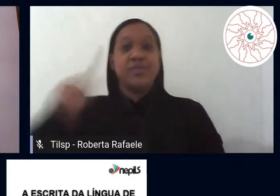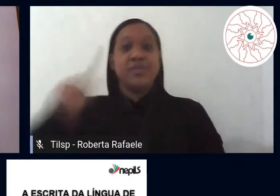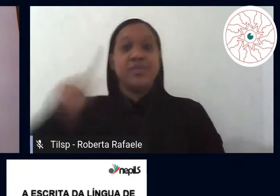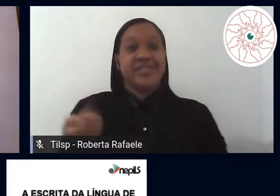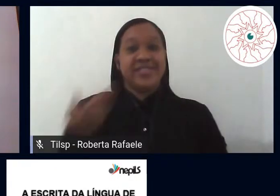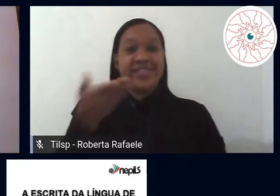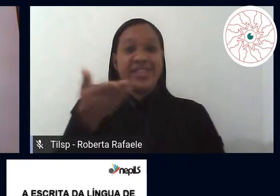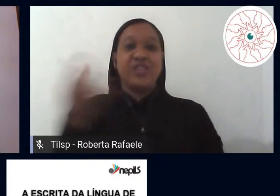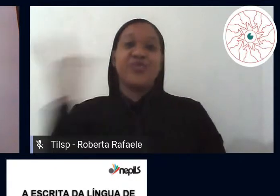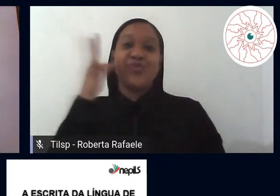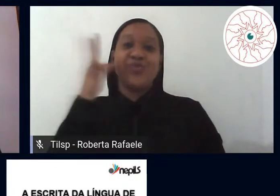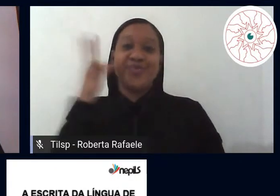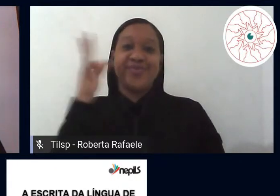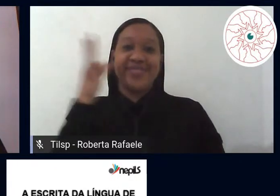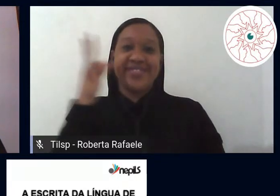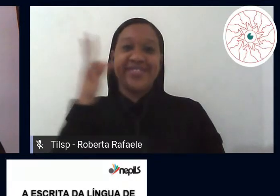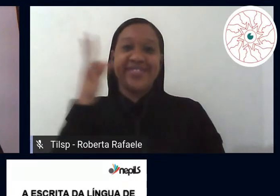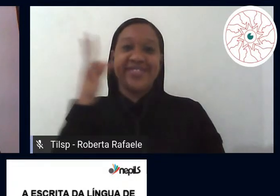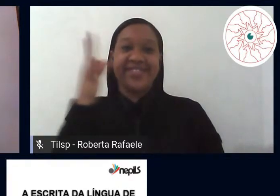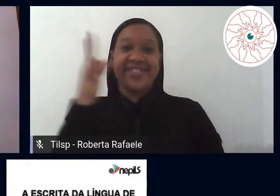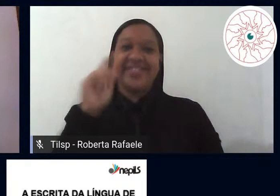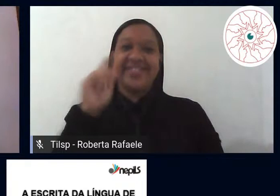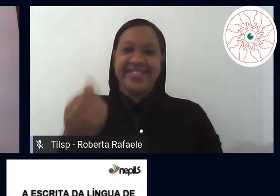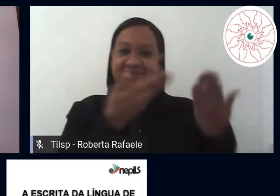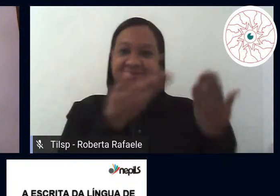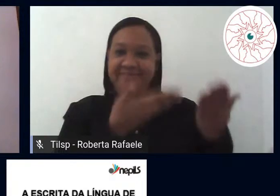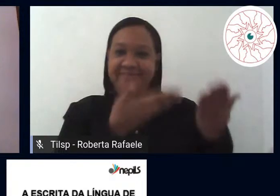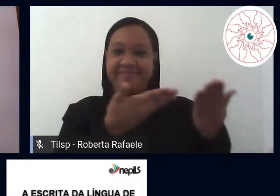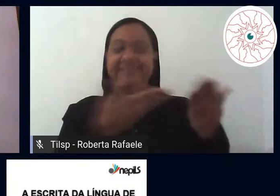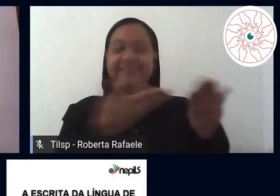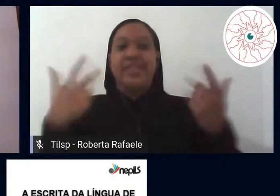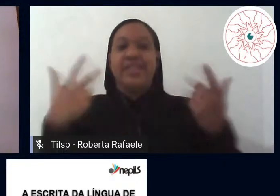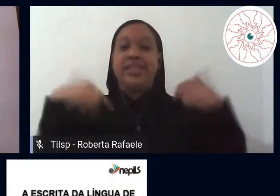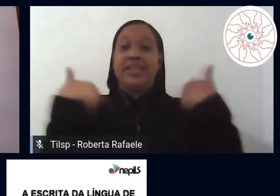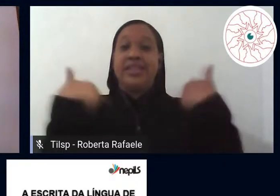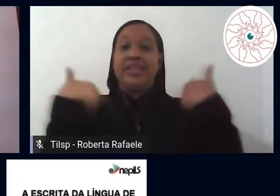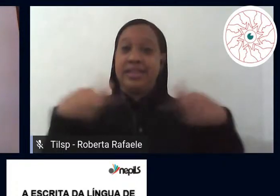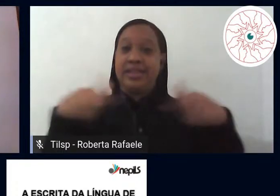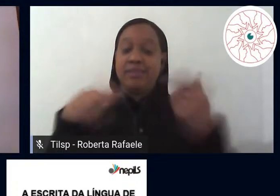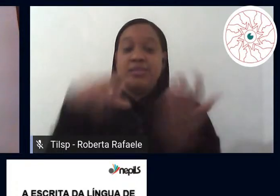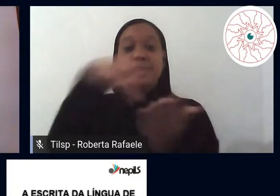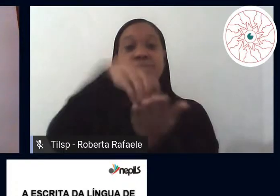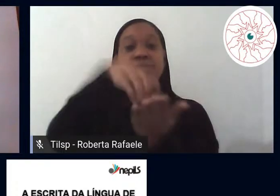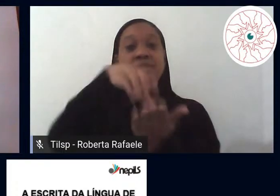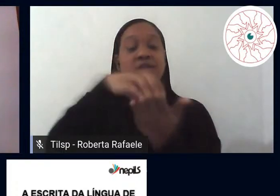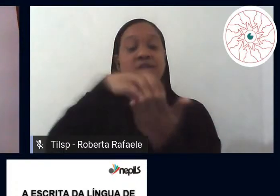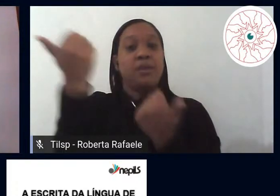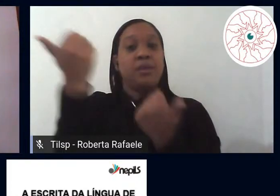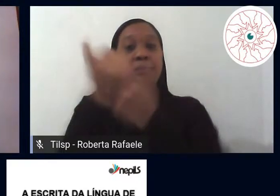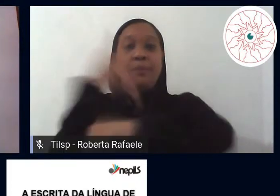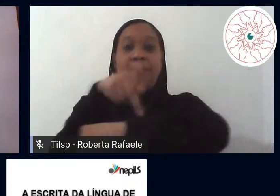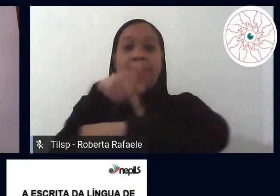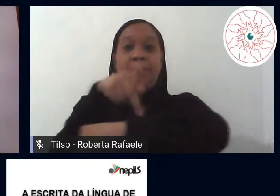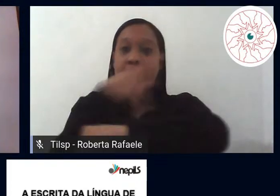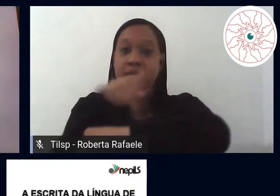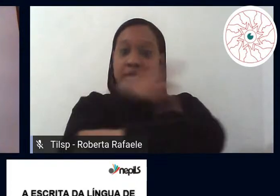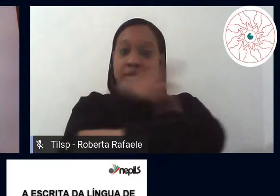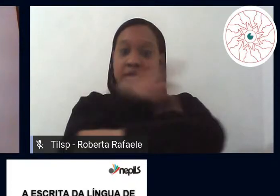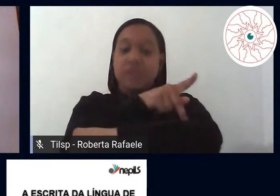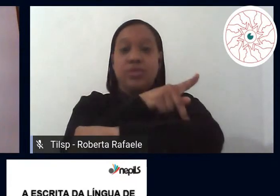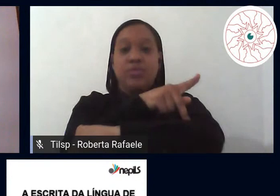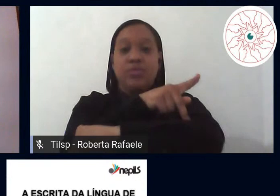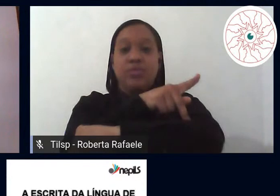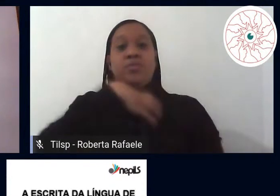no Centro de Apoio Pedagógico de Piaú, Bahia, né? É uma cidade do interior da Bahia